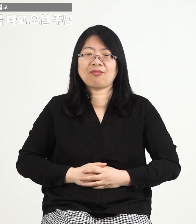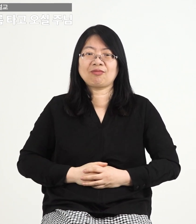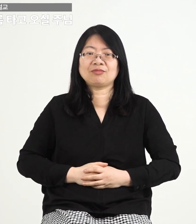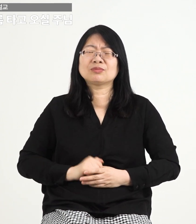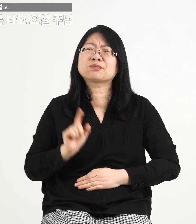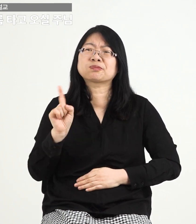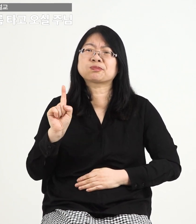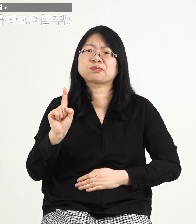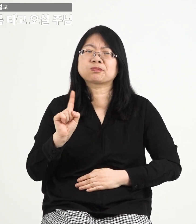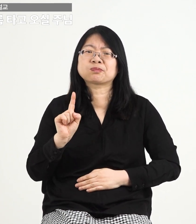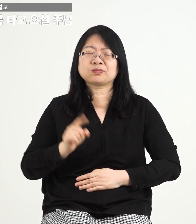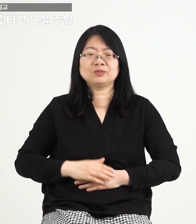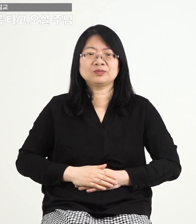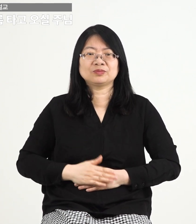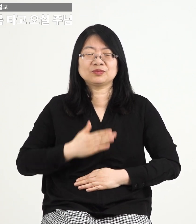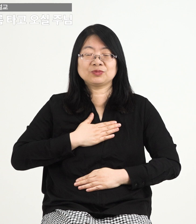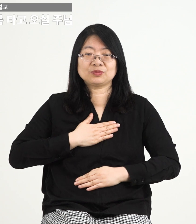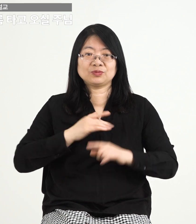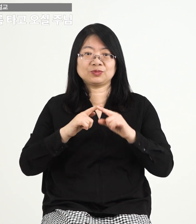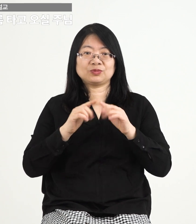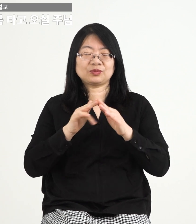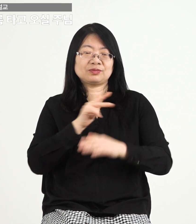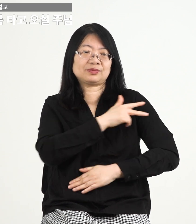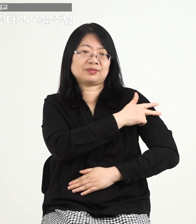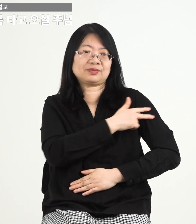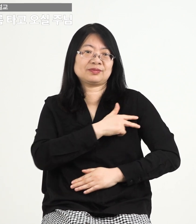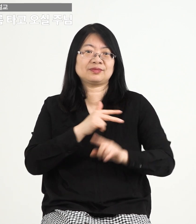그 집사님 한 분이